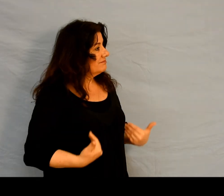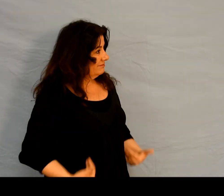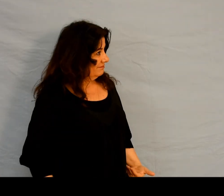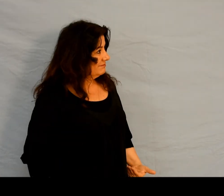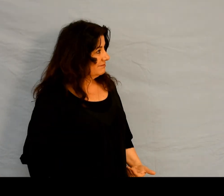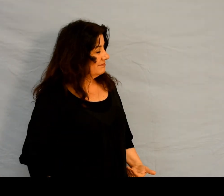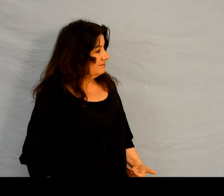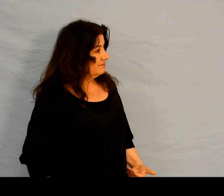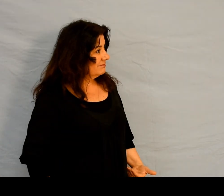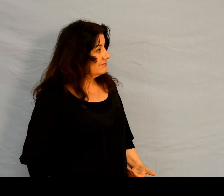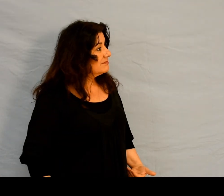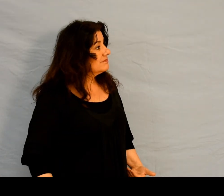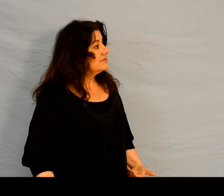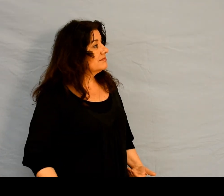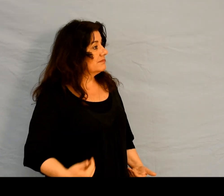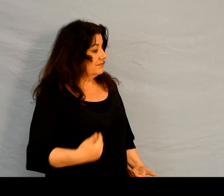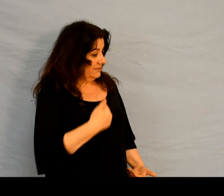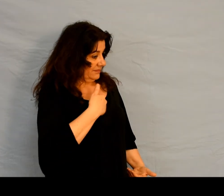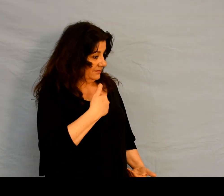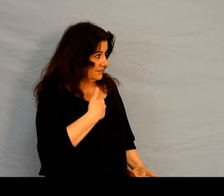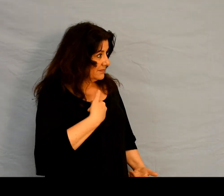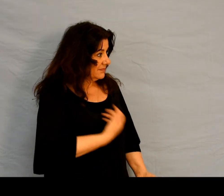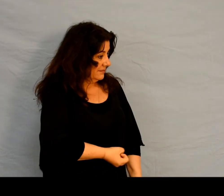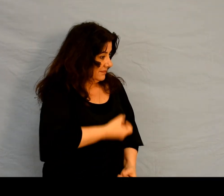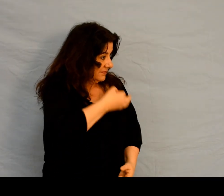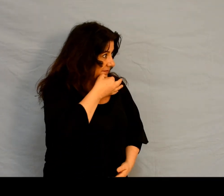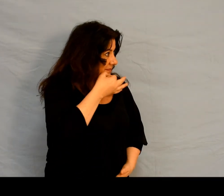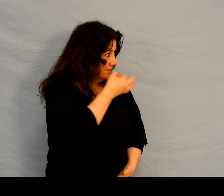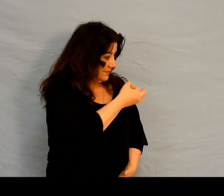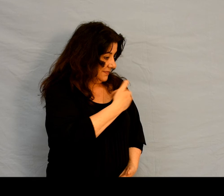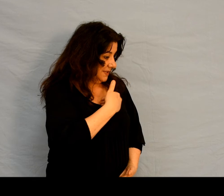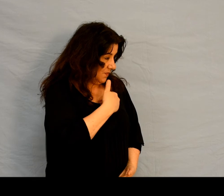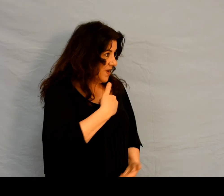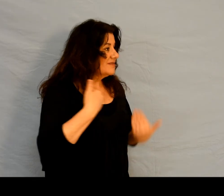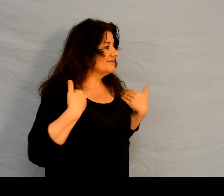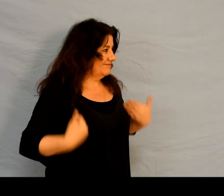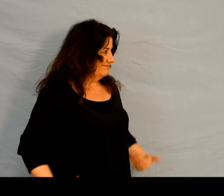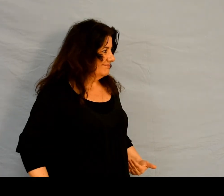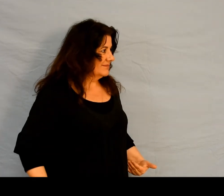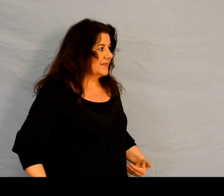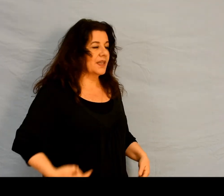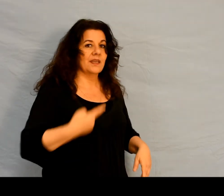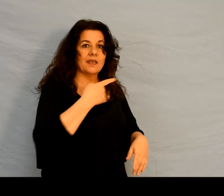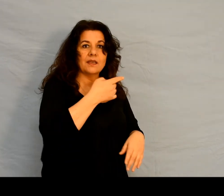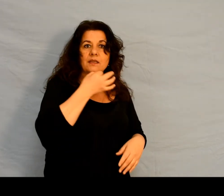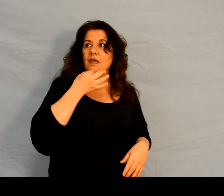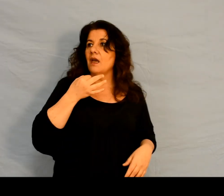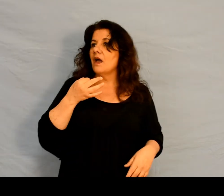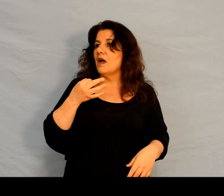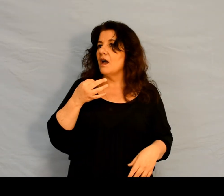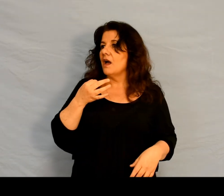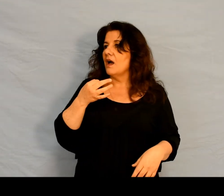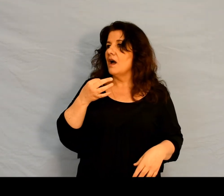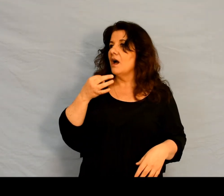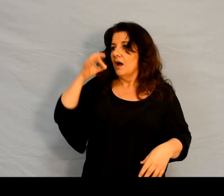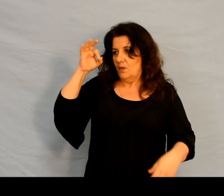et c'est lui qui te parle. » Il dit, « Je crois,